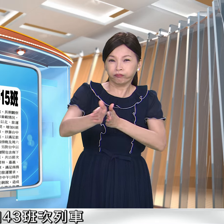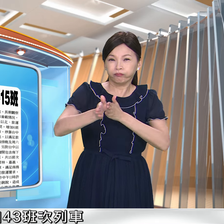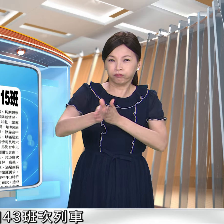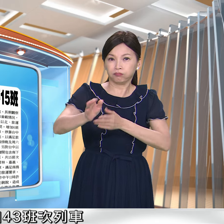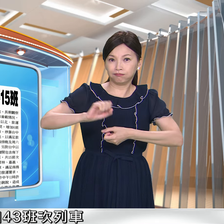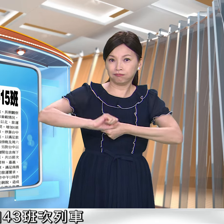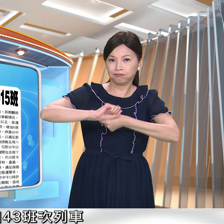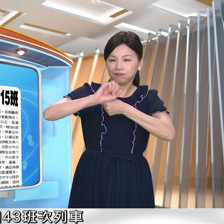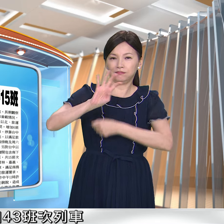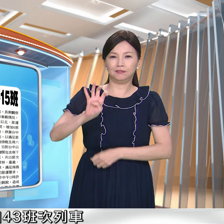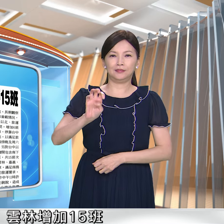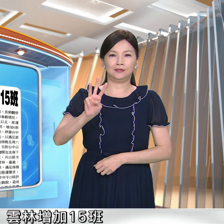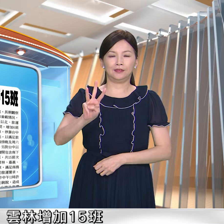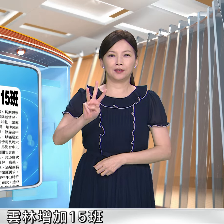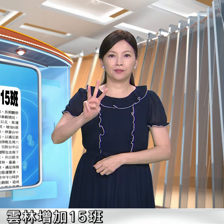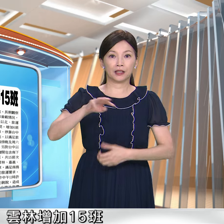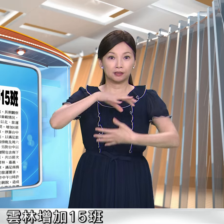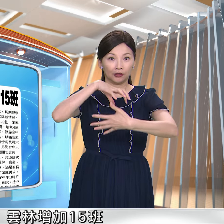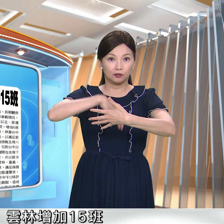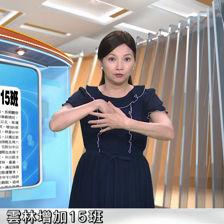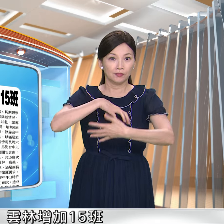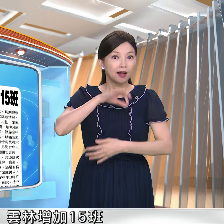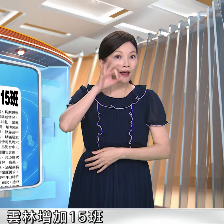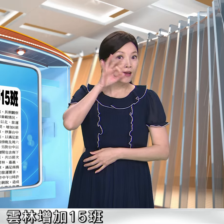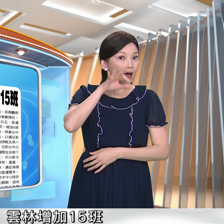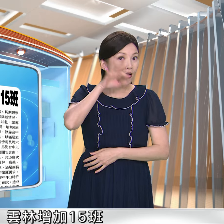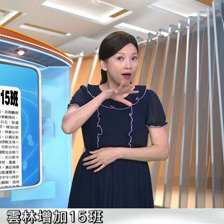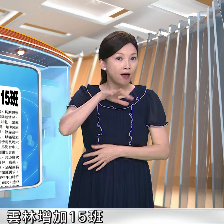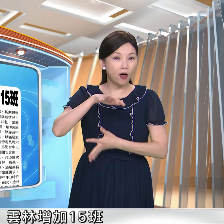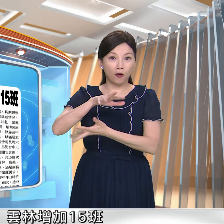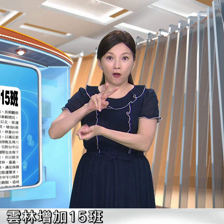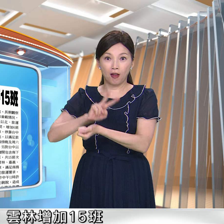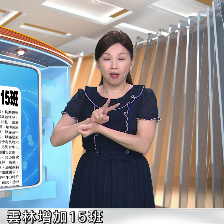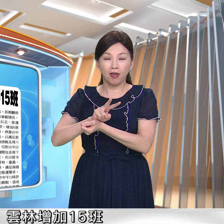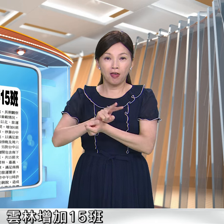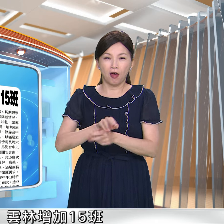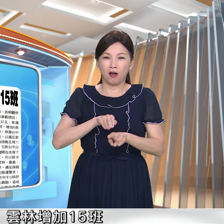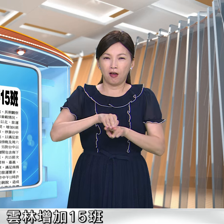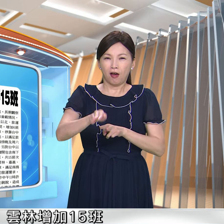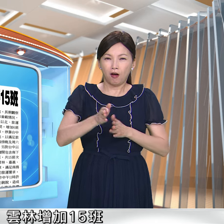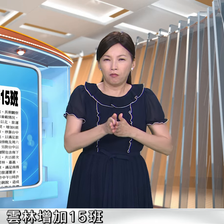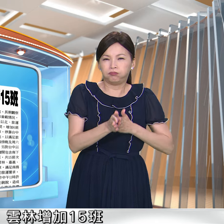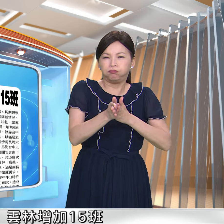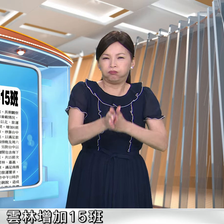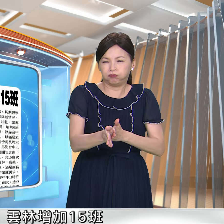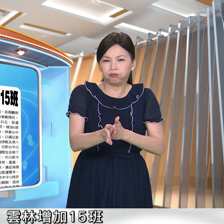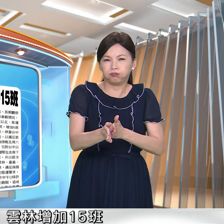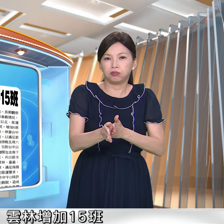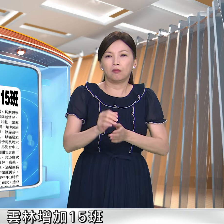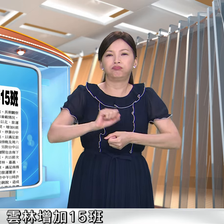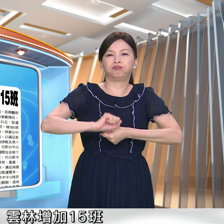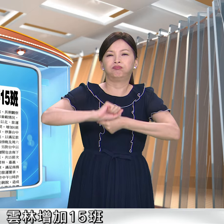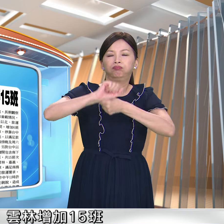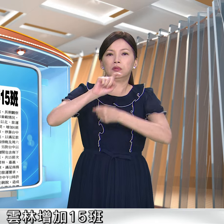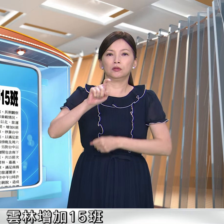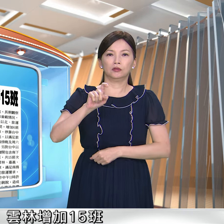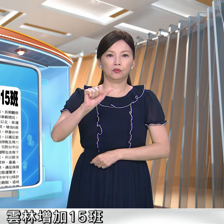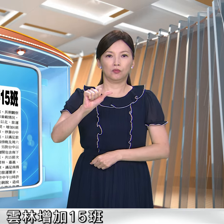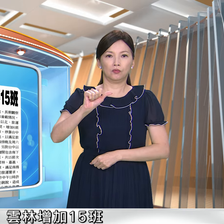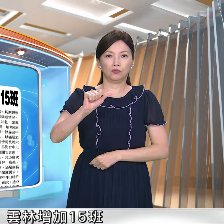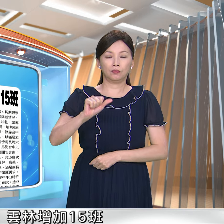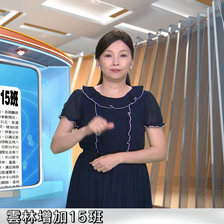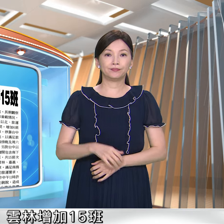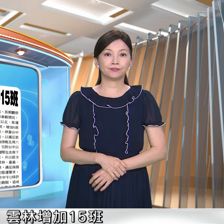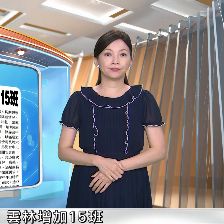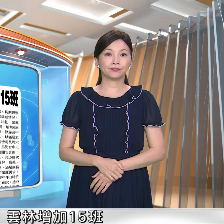车，其中停靠彰化、云林增加15班。